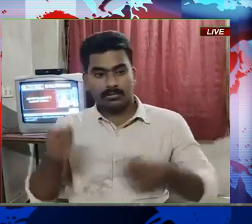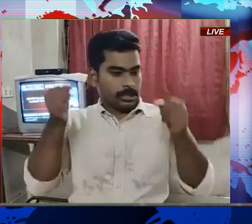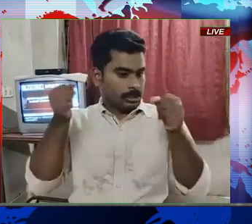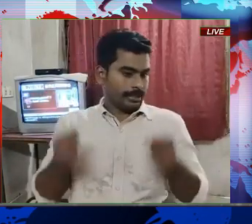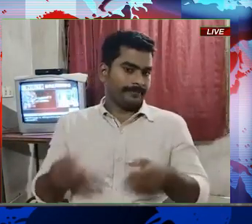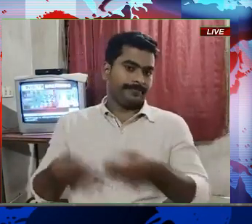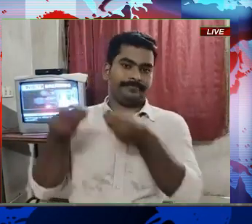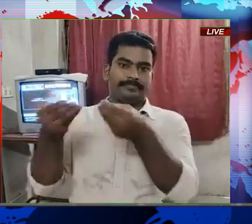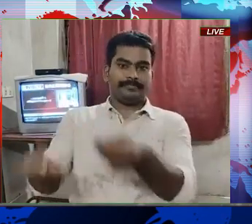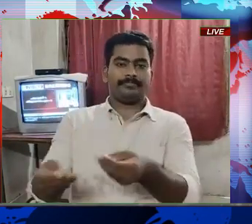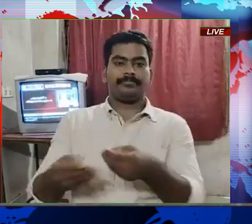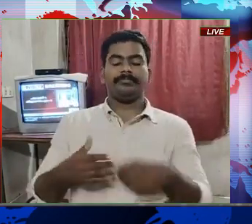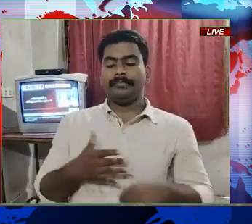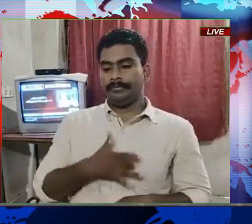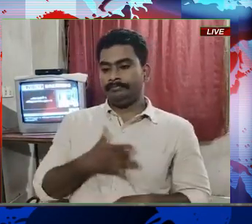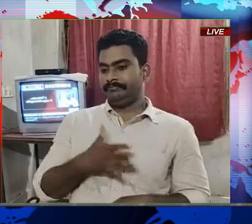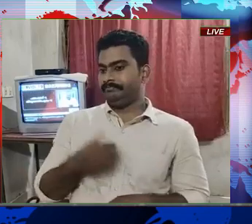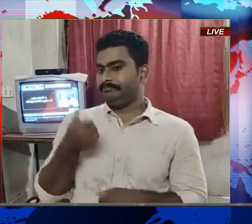നടക്കുന്നില്ല എന്ന വിവരമുണ്ട്.